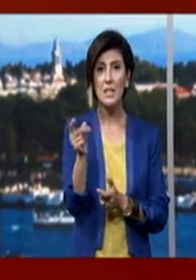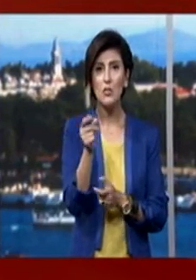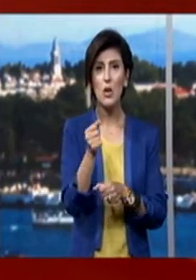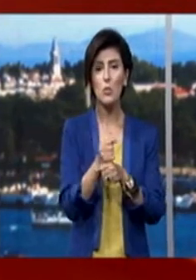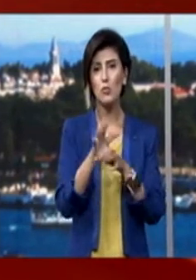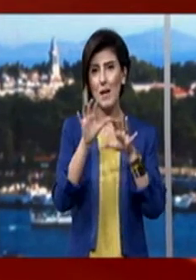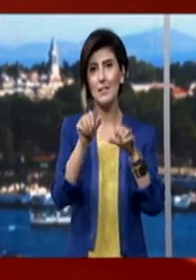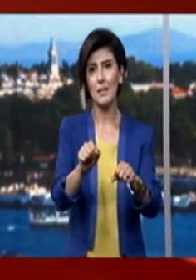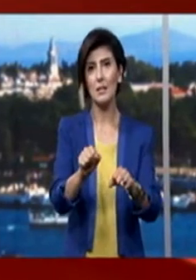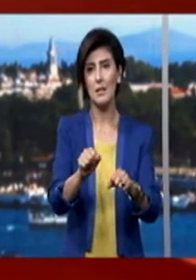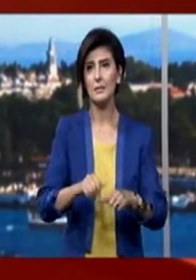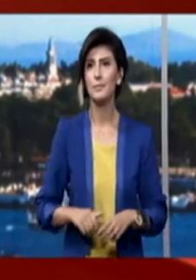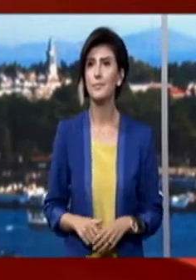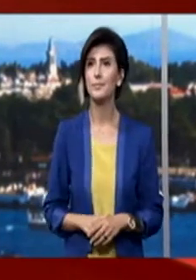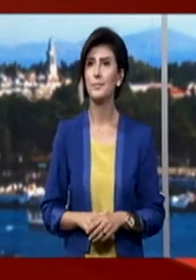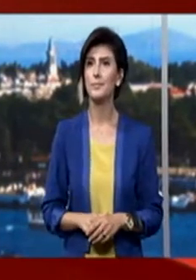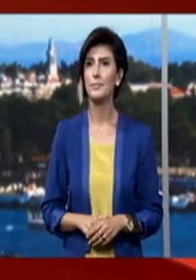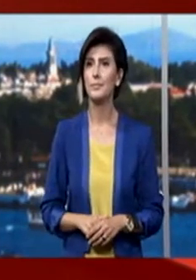göçmen yakalandı.